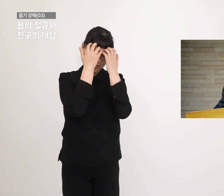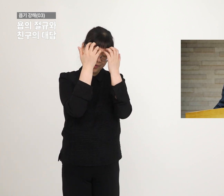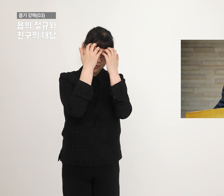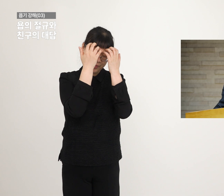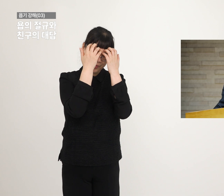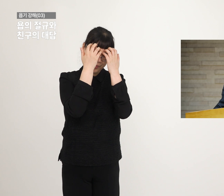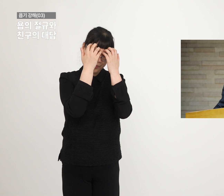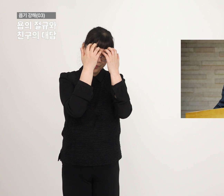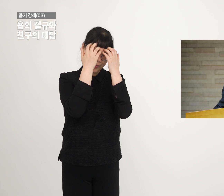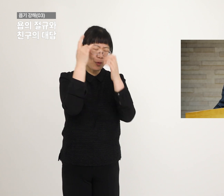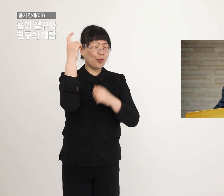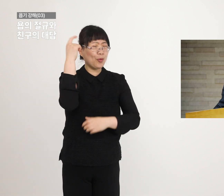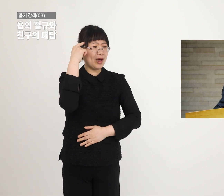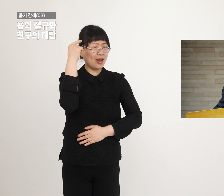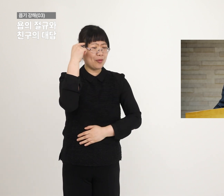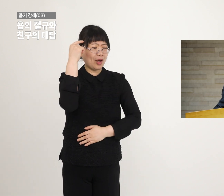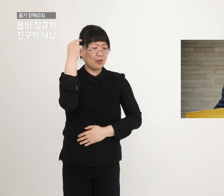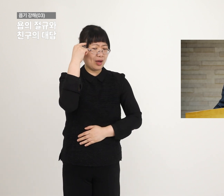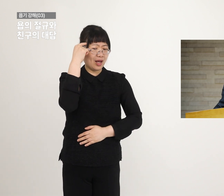도대체 무슨 의미인가?